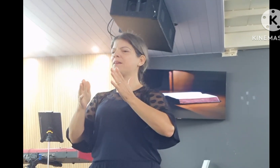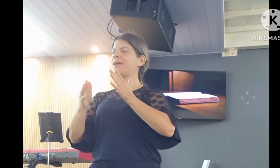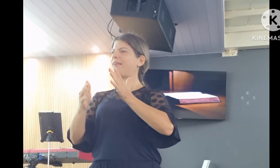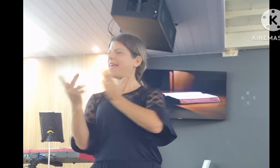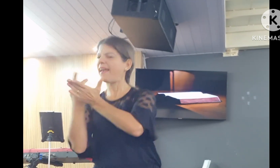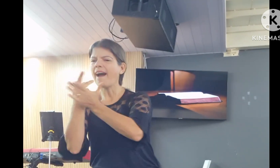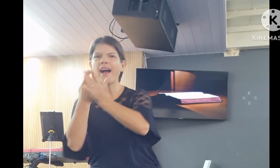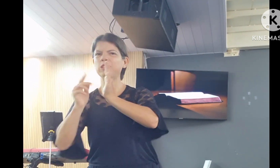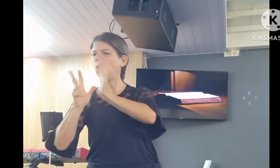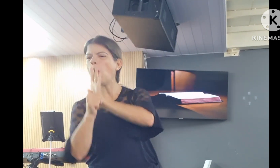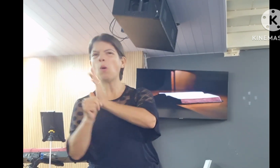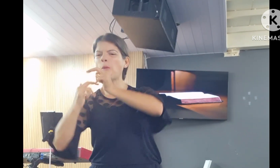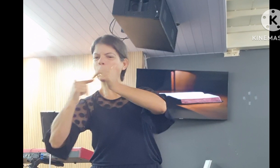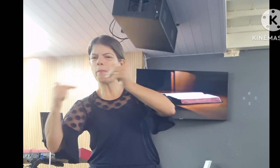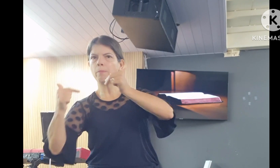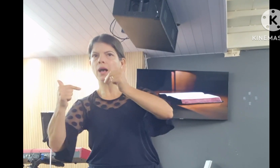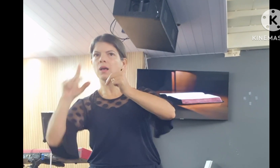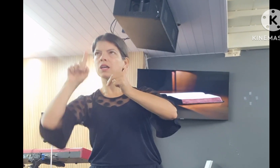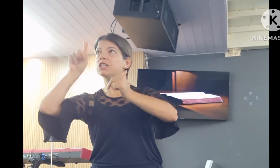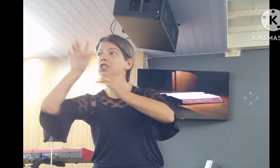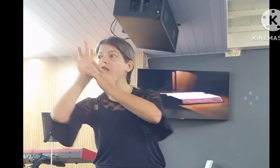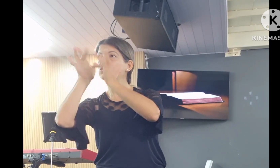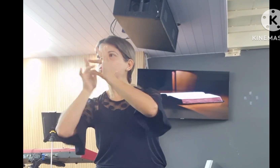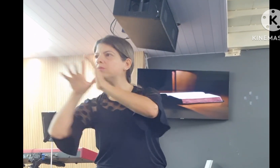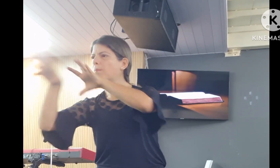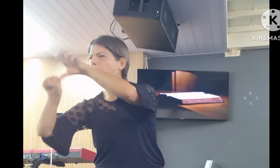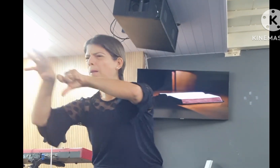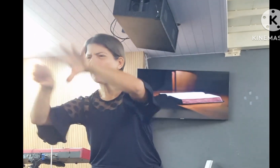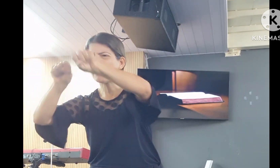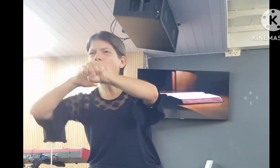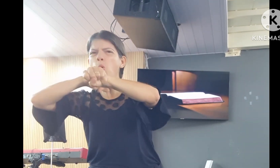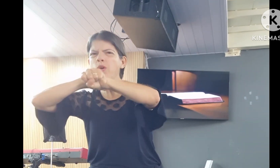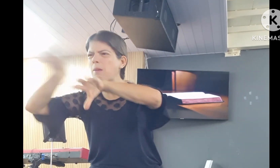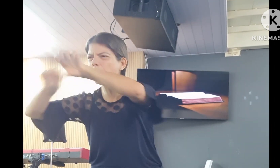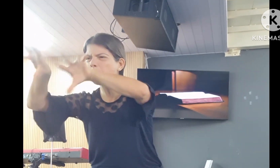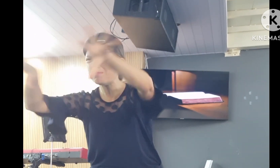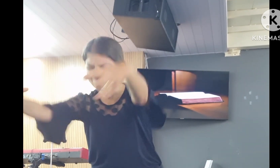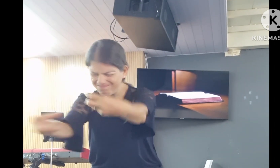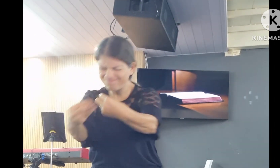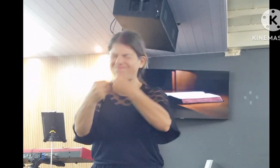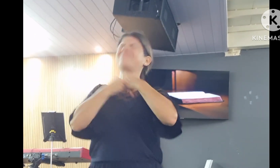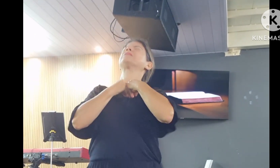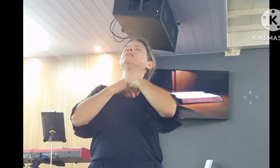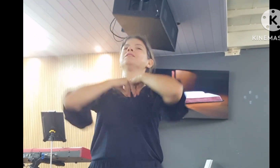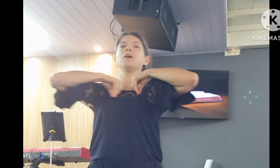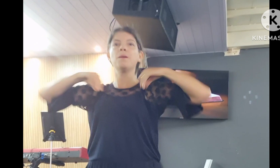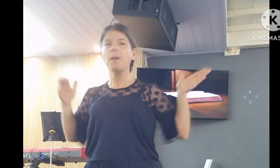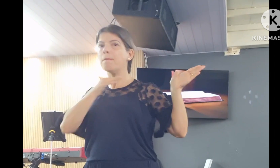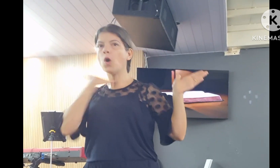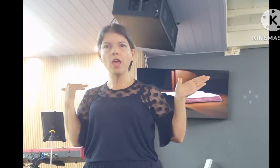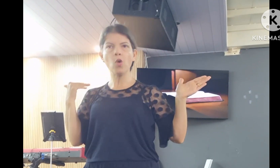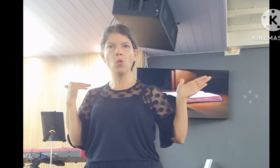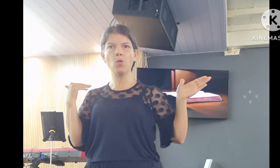nossa fraqueza, Ele pegou para Ele. E o mais importante, Ele não perguntou